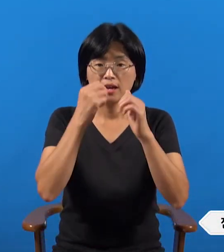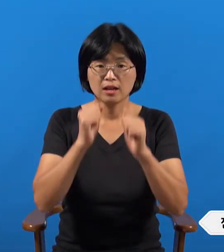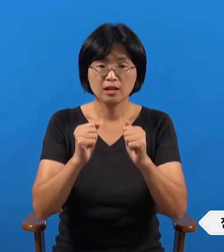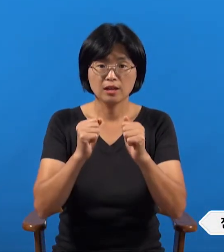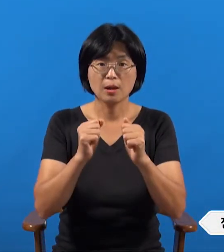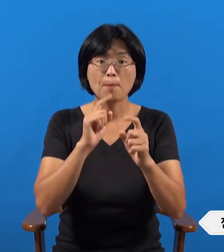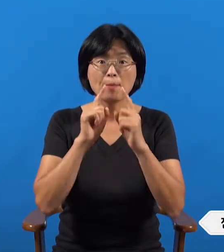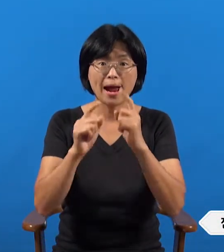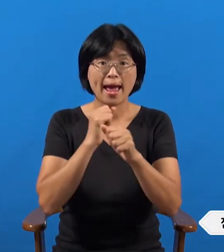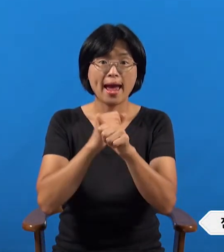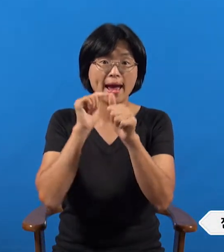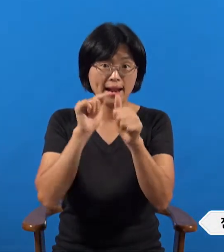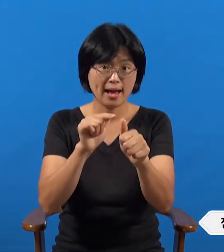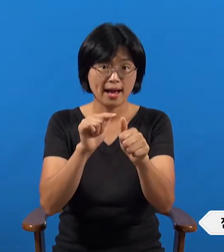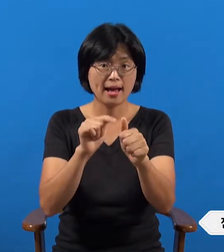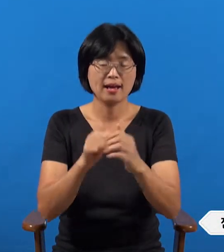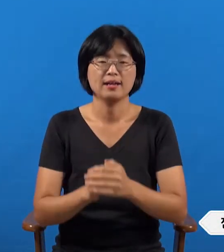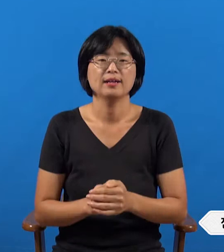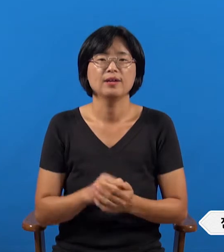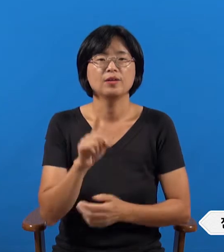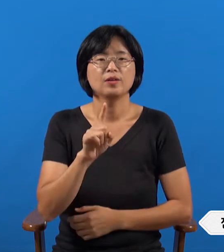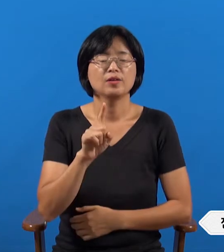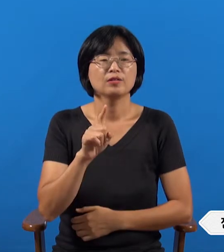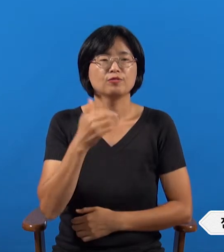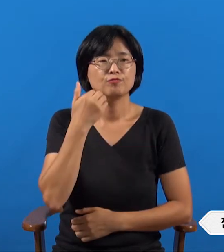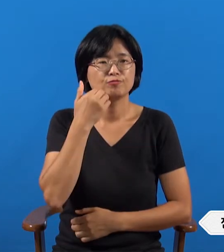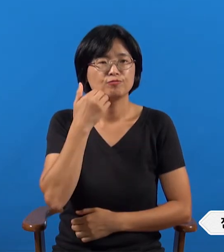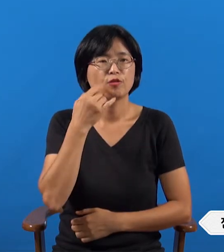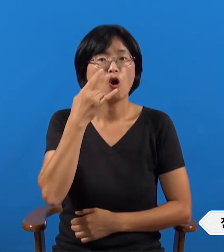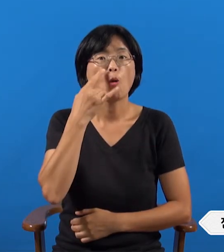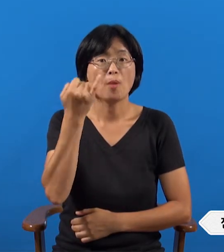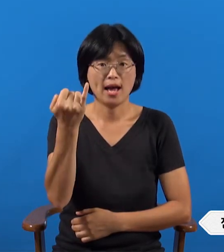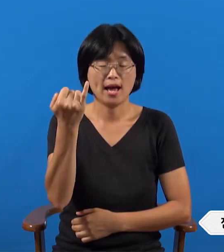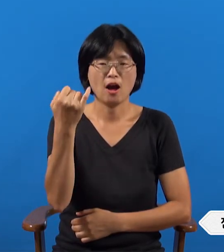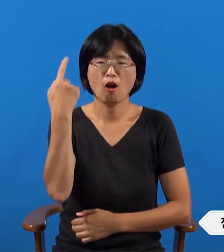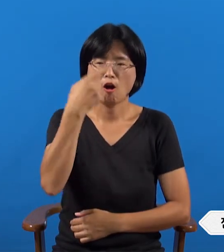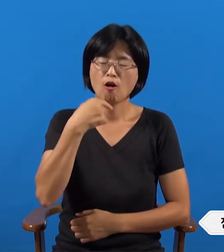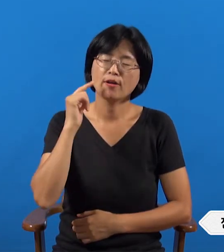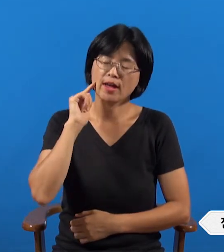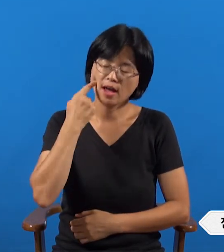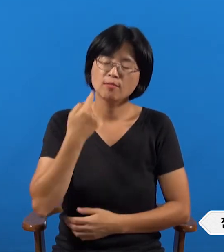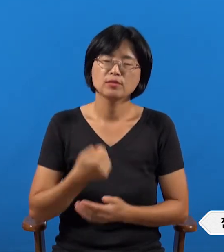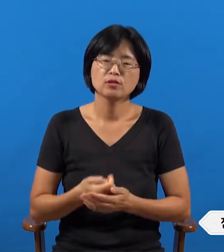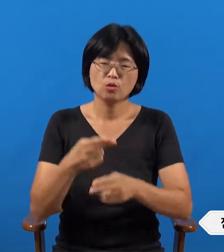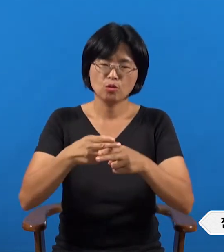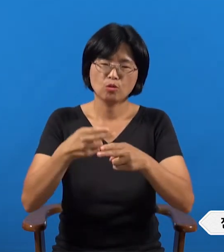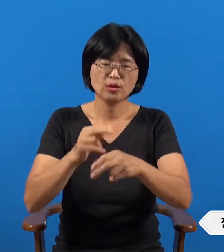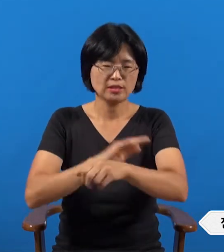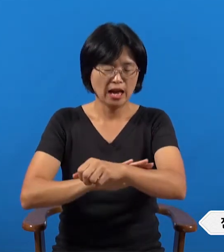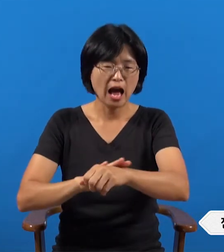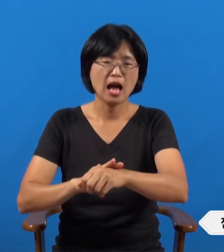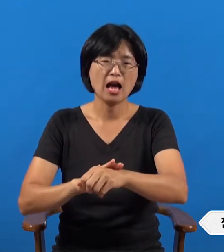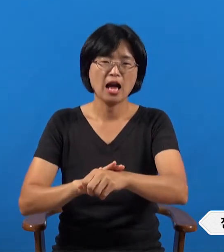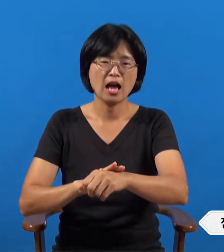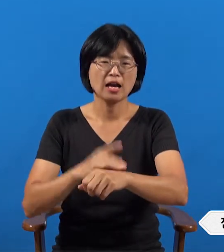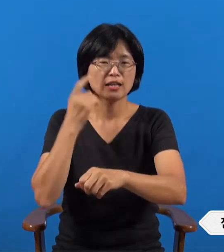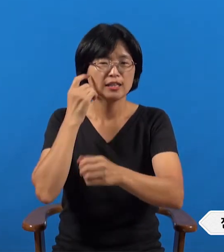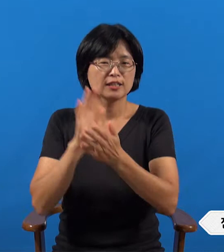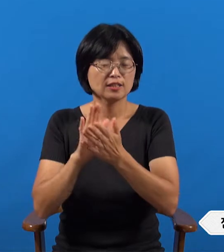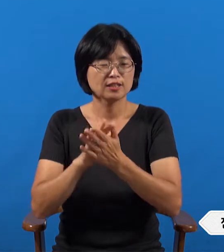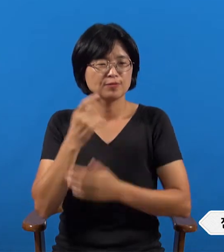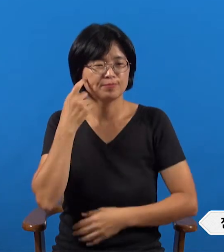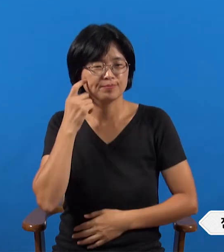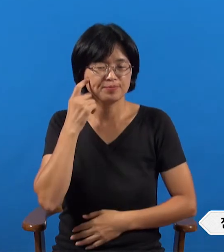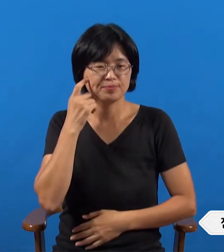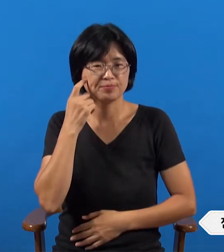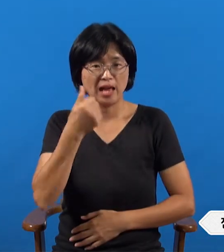살리는 말을 하라. 한 엄마가 얼굴도 이쁘게 생겼고 요리도 잘한다고 스스로